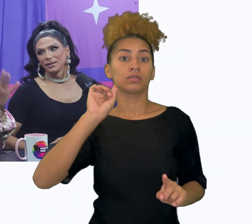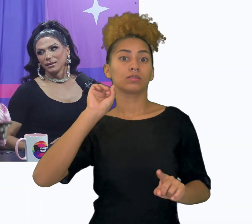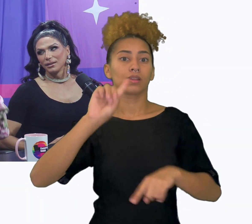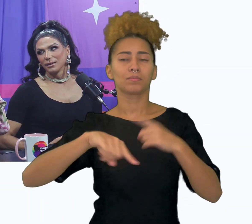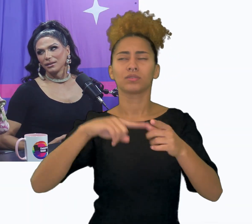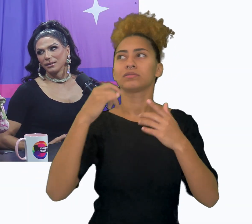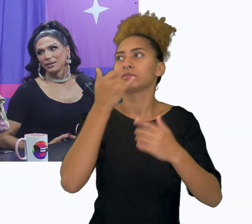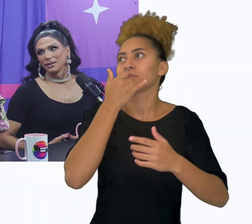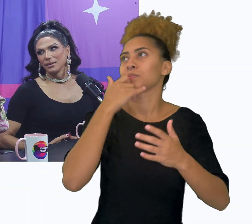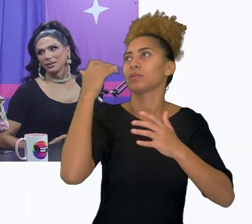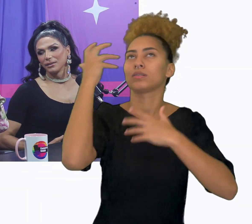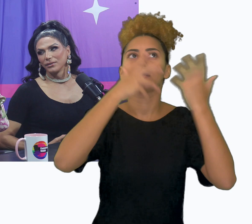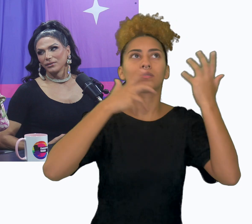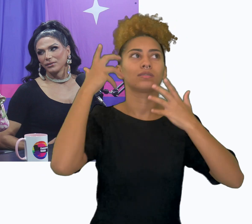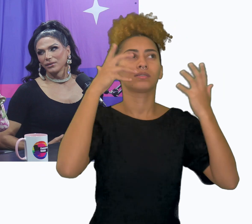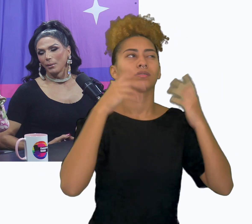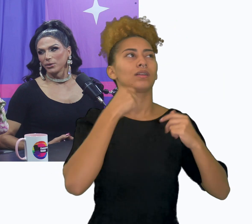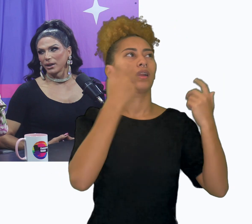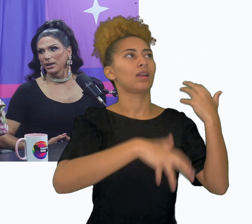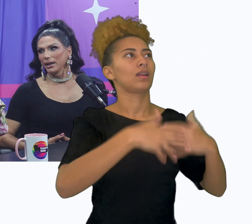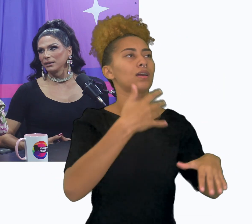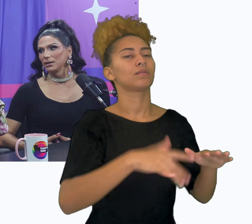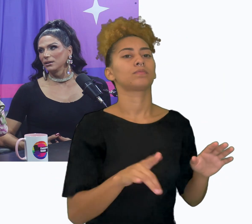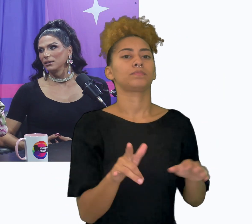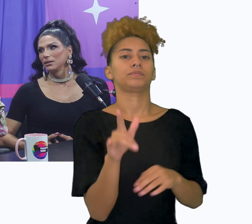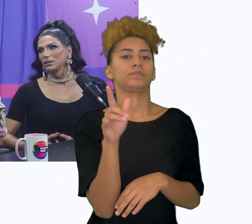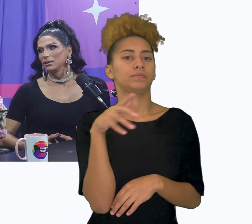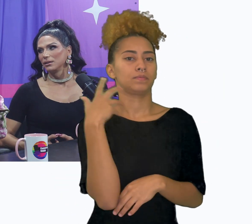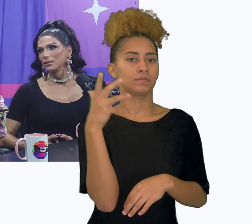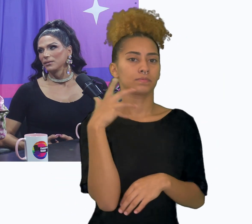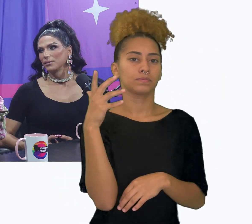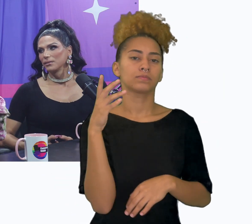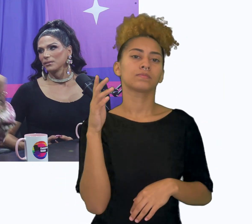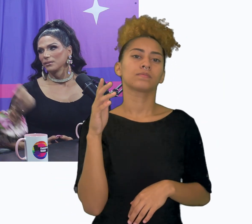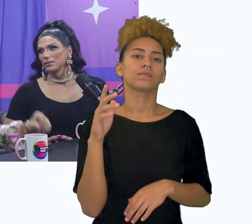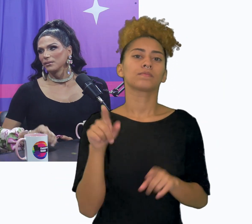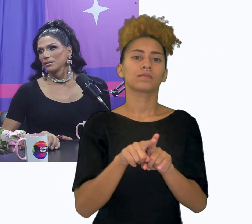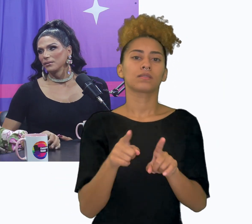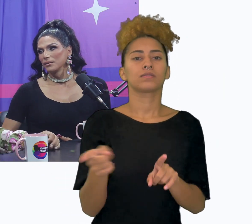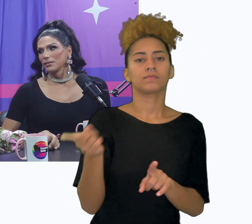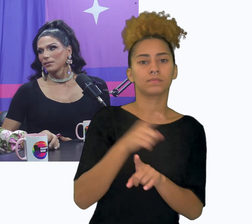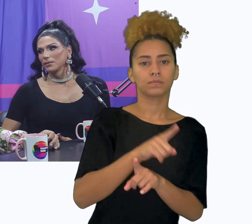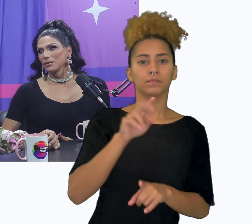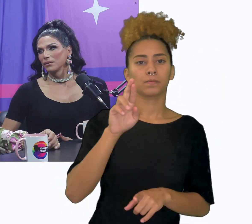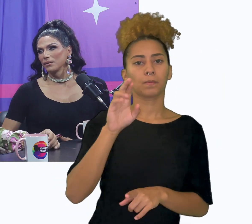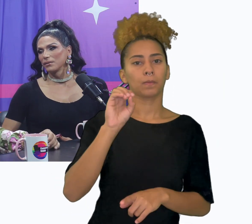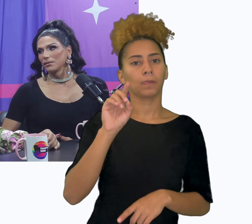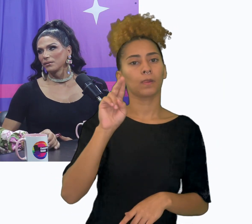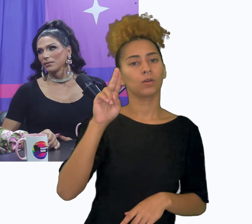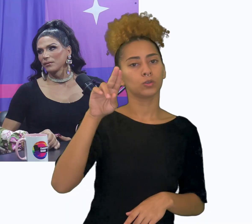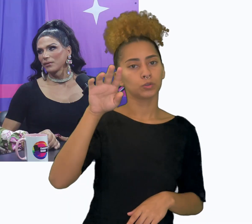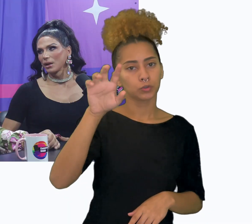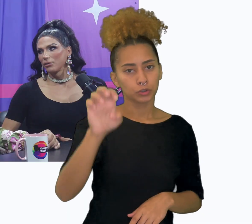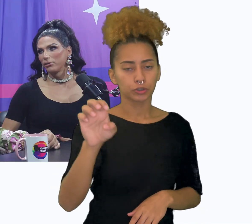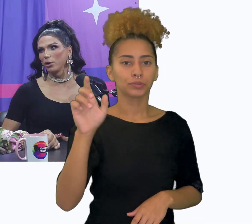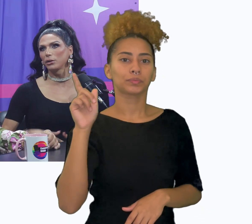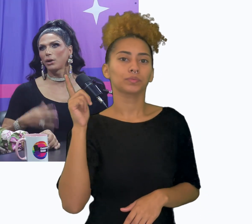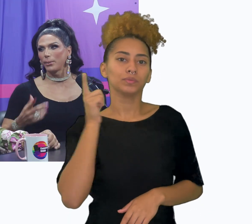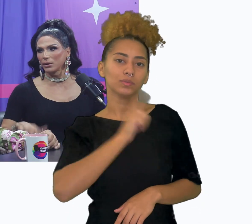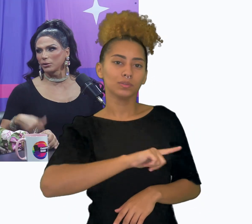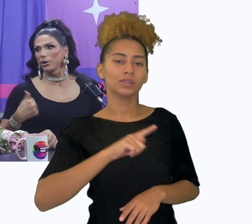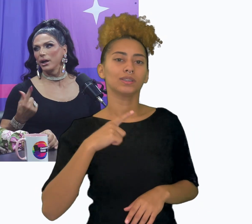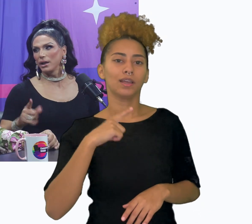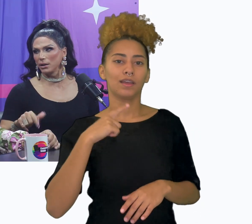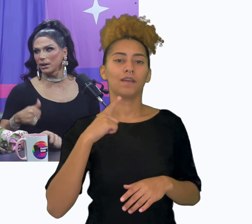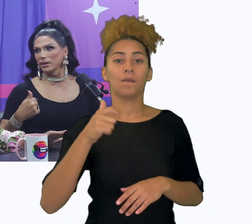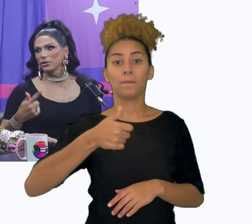depois... Ai, me perdi agora, eu tava falando música lenta. Aí da Ruge, você foi continuando, virou Ruge. Foi teu